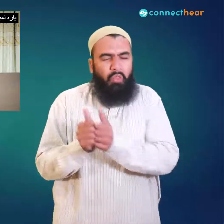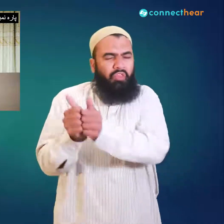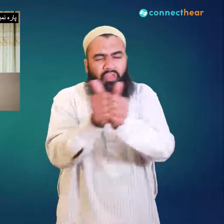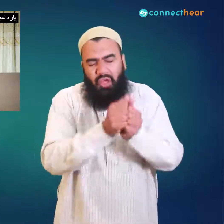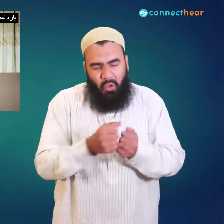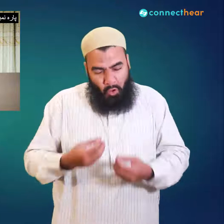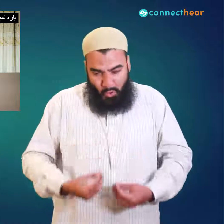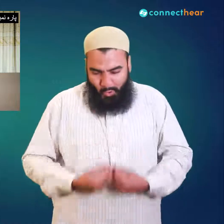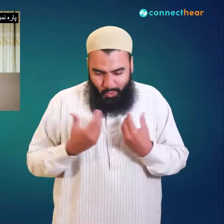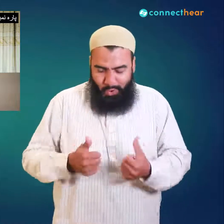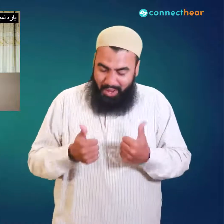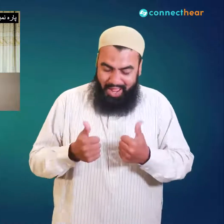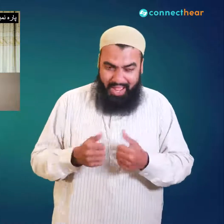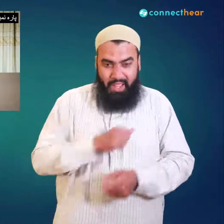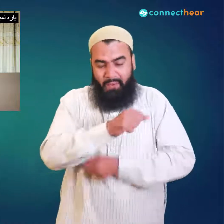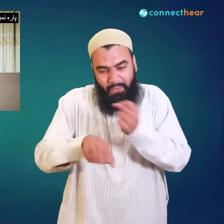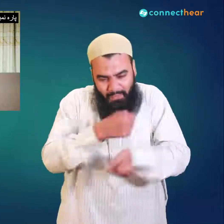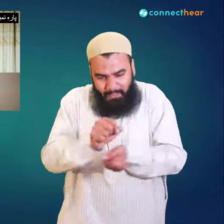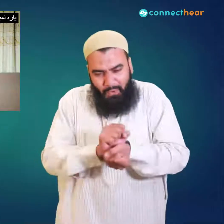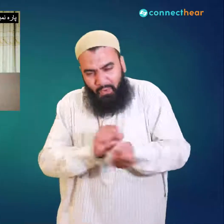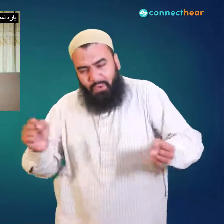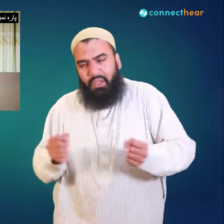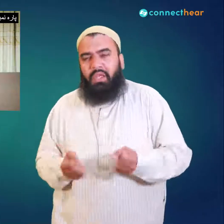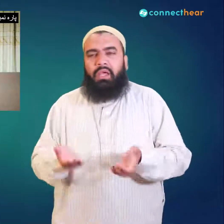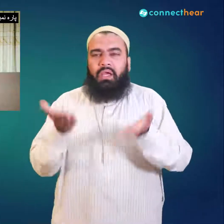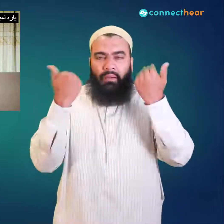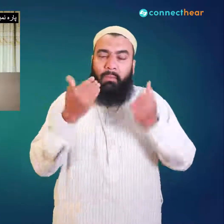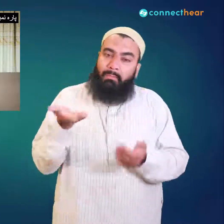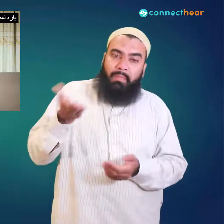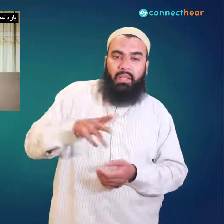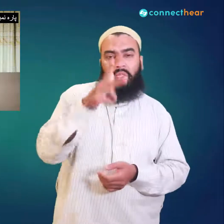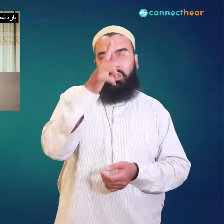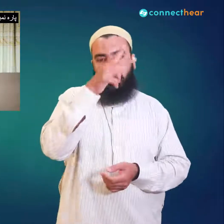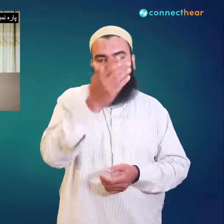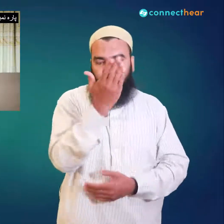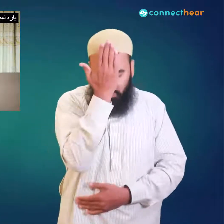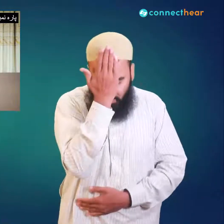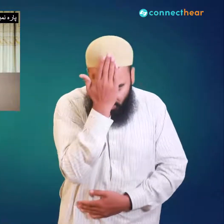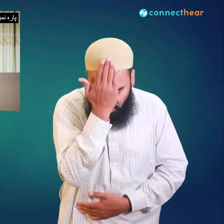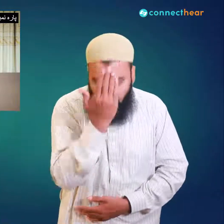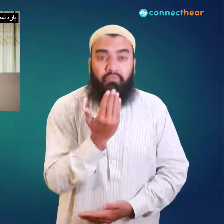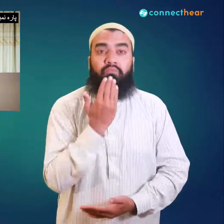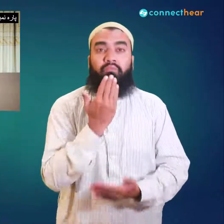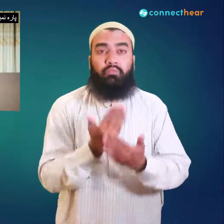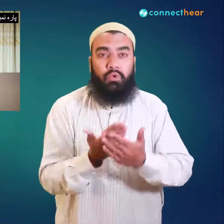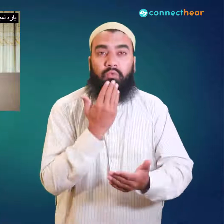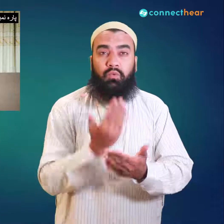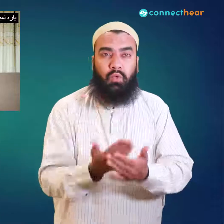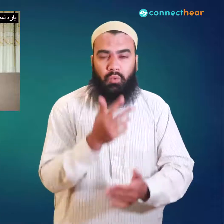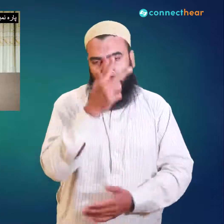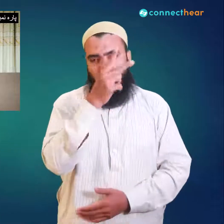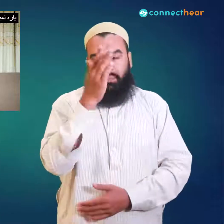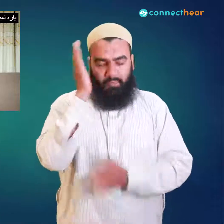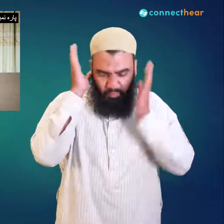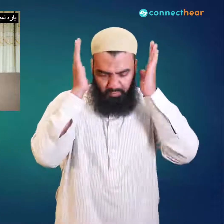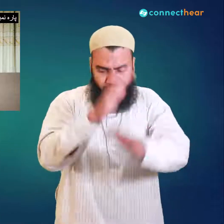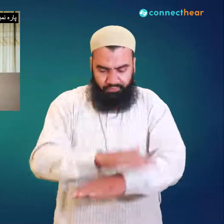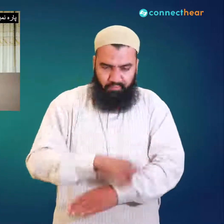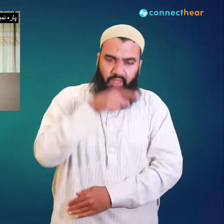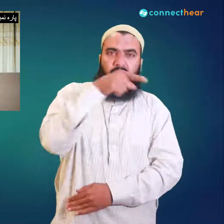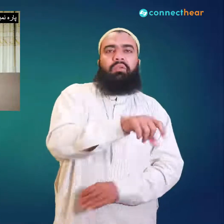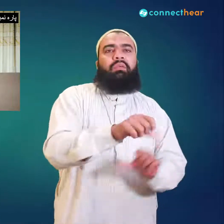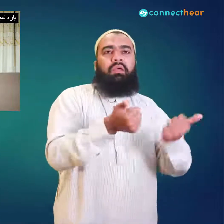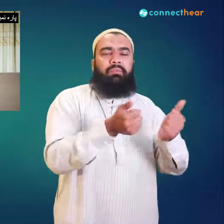وسلم نے اس مال کو قبول نہیں فرمایا کہ مجھے مال لینے کا حکم نہیں ہے۔ اس کے بعد یہ آیت نازل